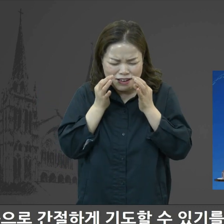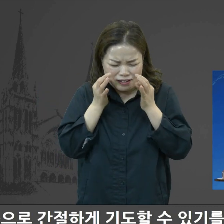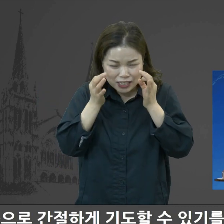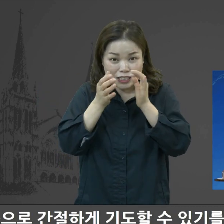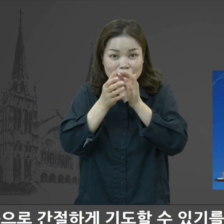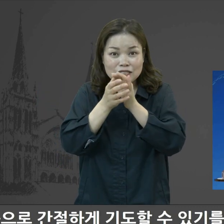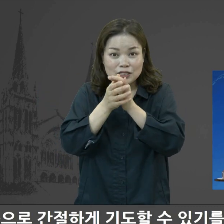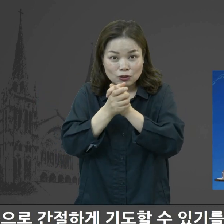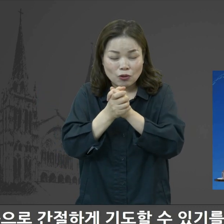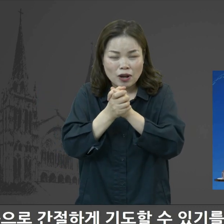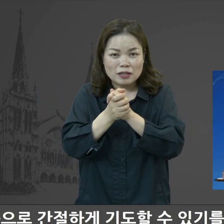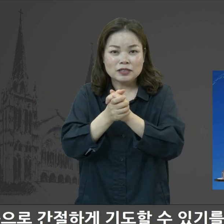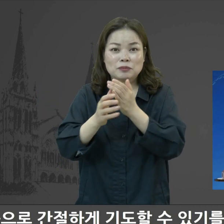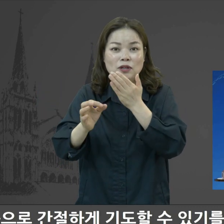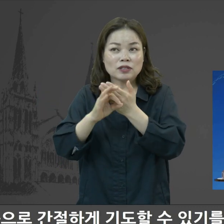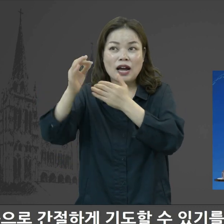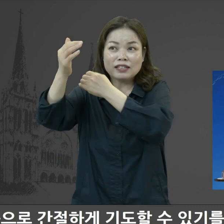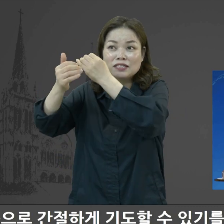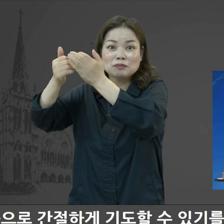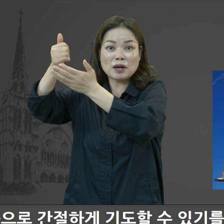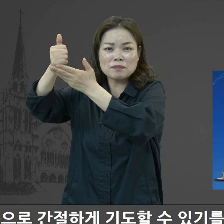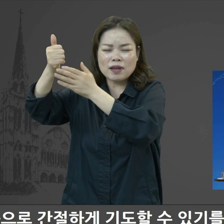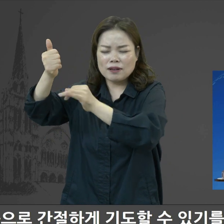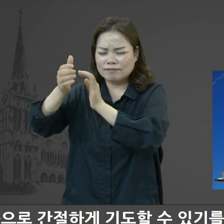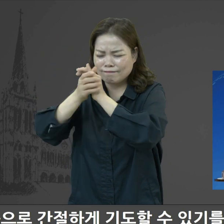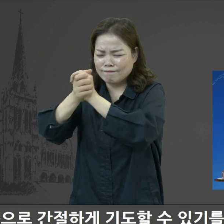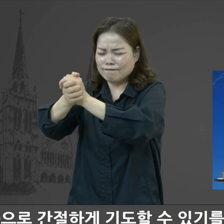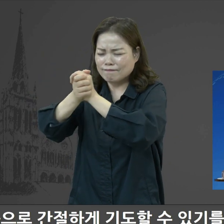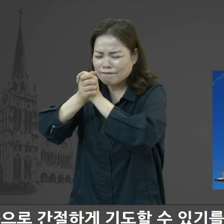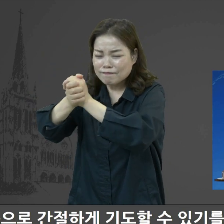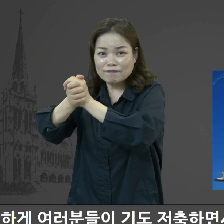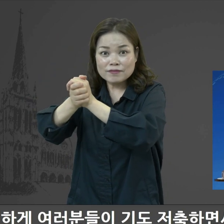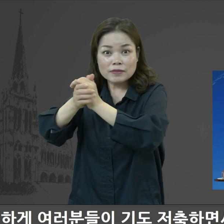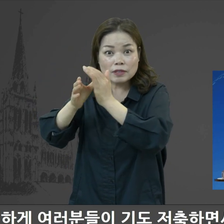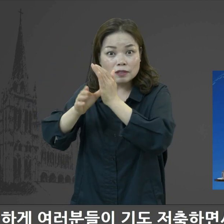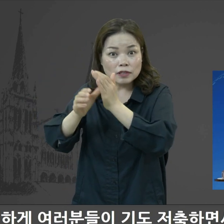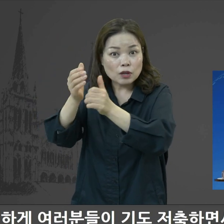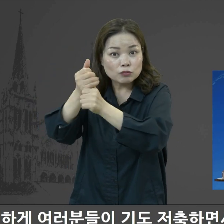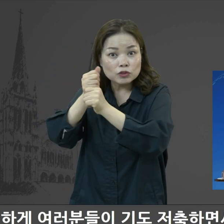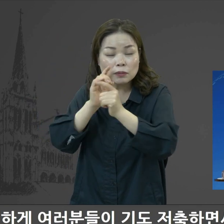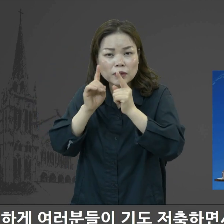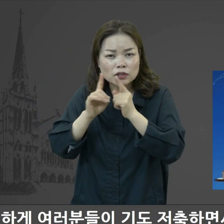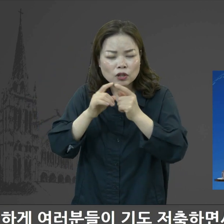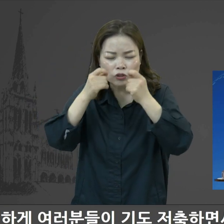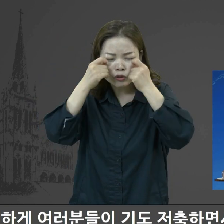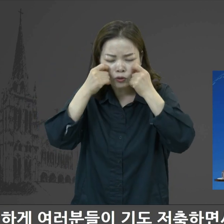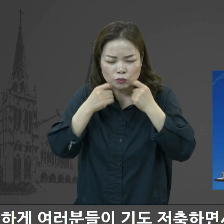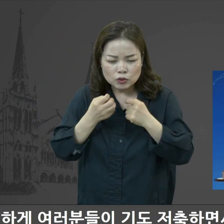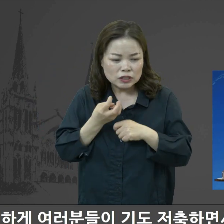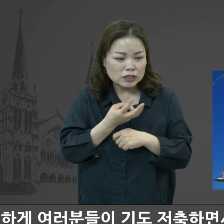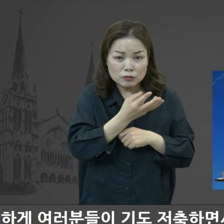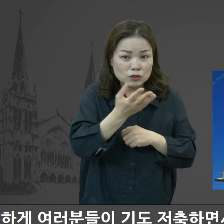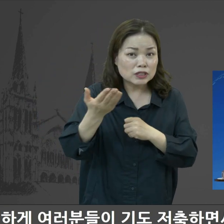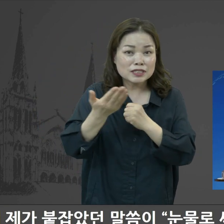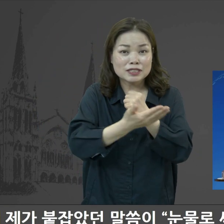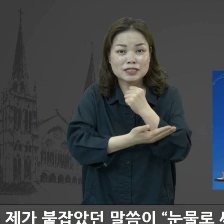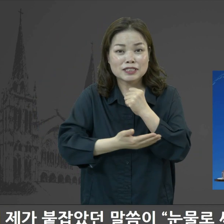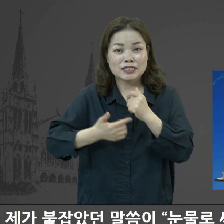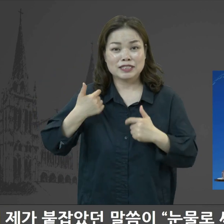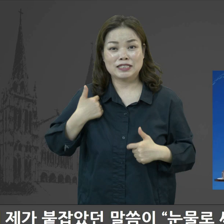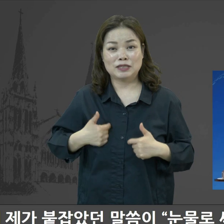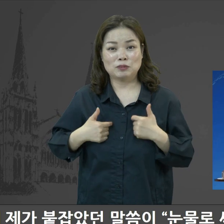여러분들이 기도 저축하면서 하나님 앞에요 막 기도하세요. 그때 제가 붙잡았던 말씀이, 눈물로 씨를 뿌리는 자는 기쁨으로